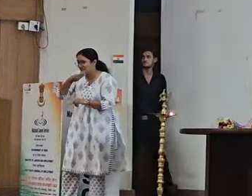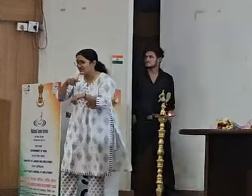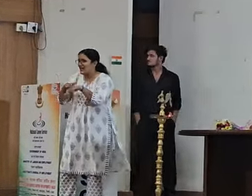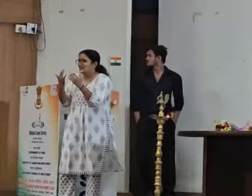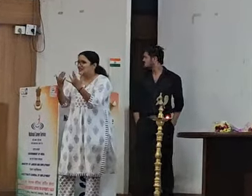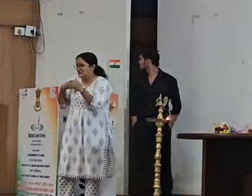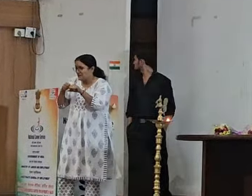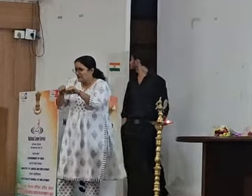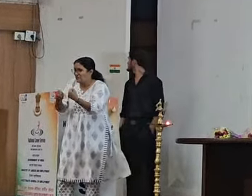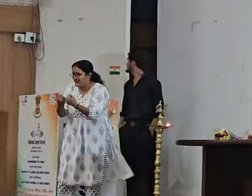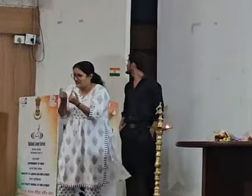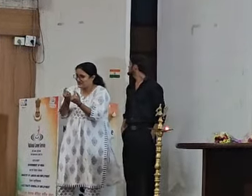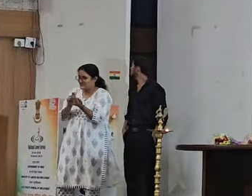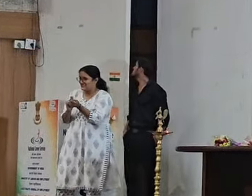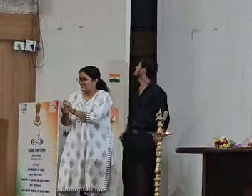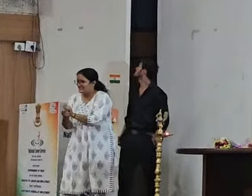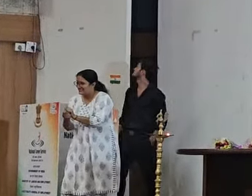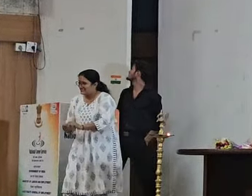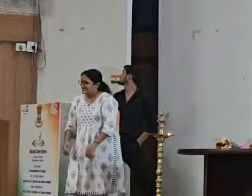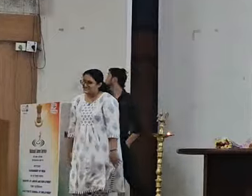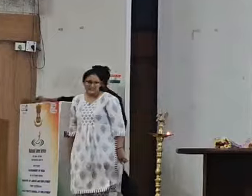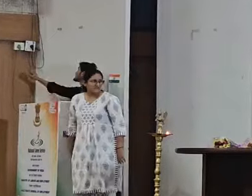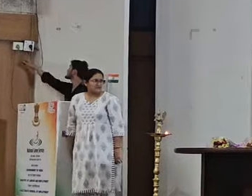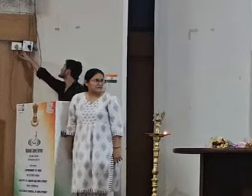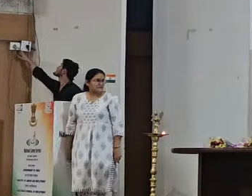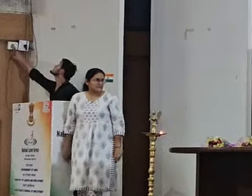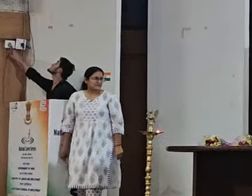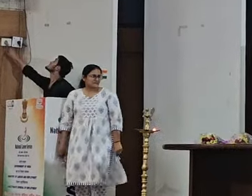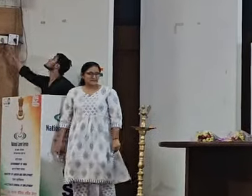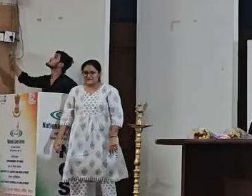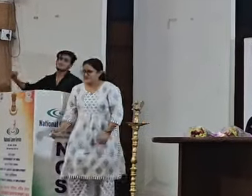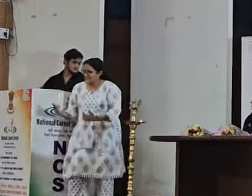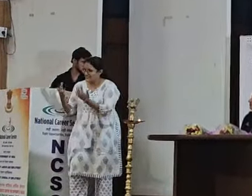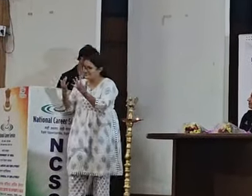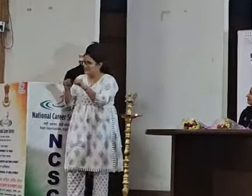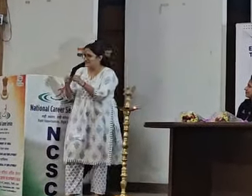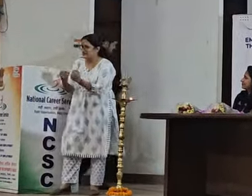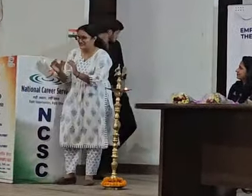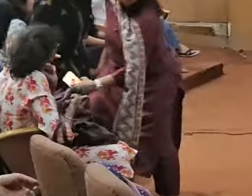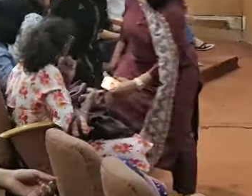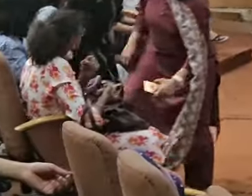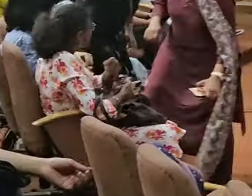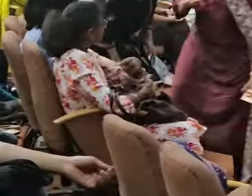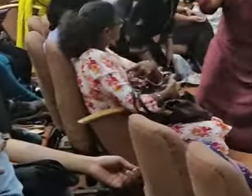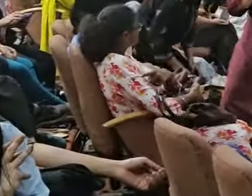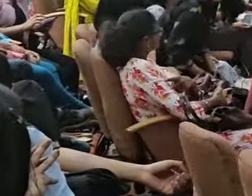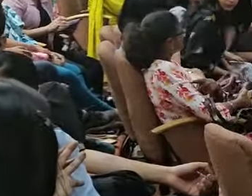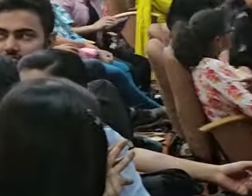तो आज 10 मिनट का थोड़ा सा ब्रेक ही हो गया है, थोड़ा सा शेड्यूल चेंज।